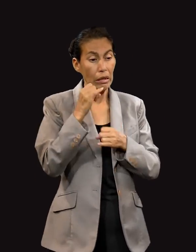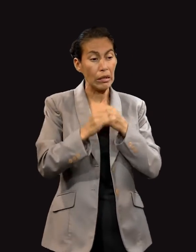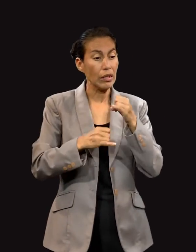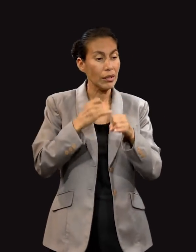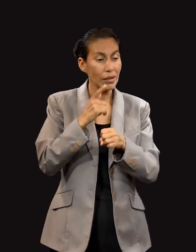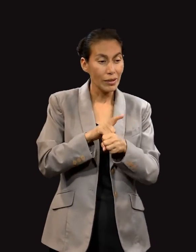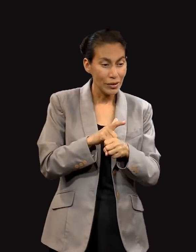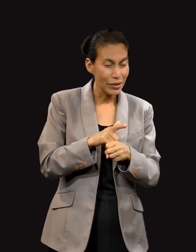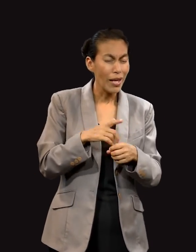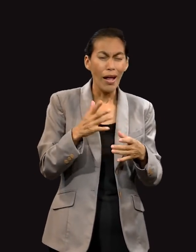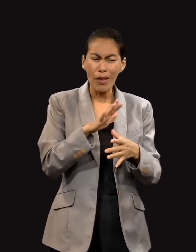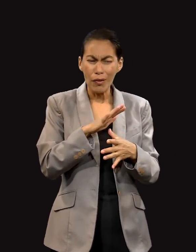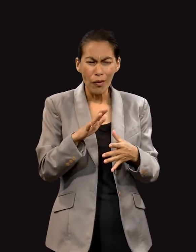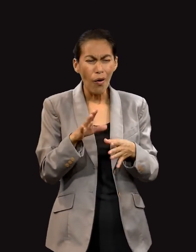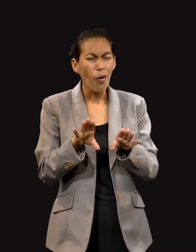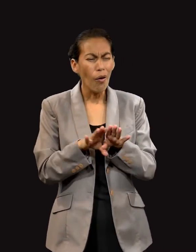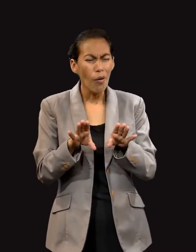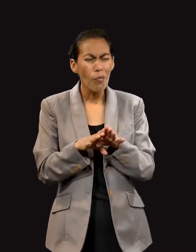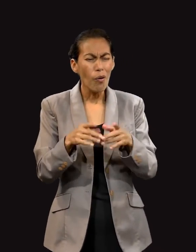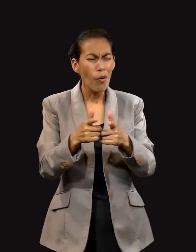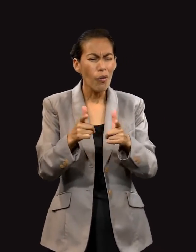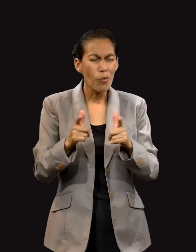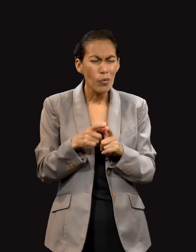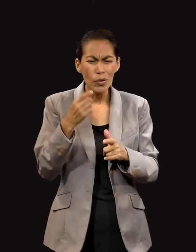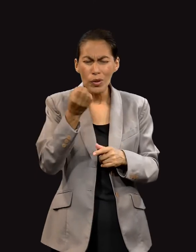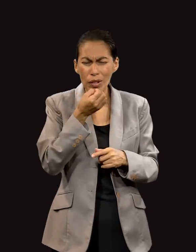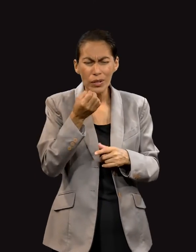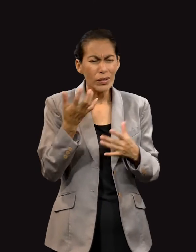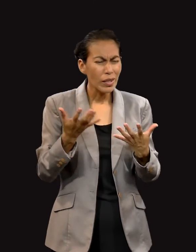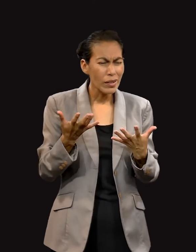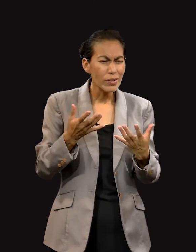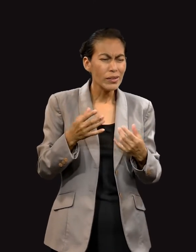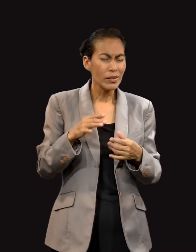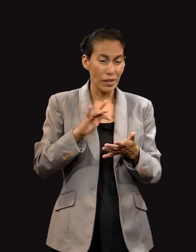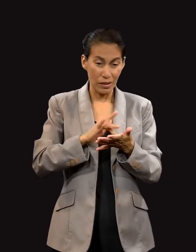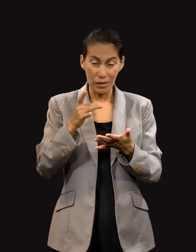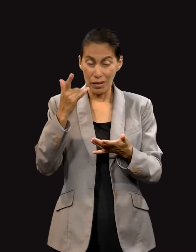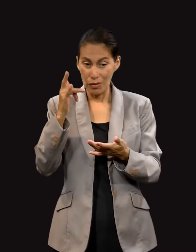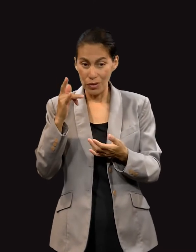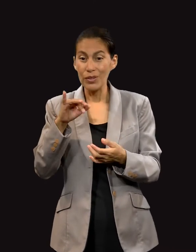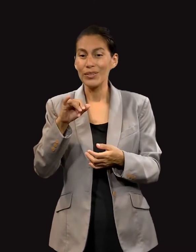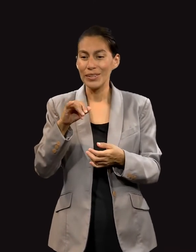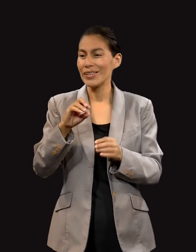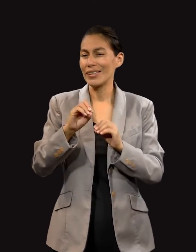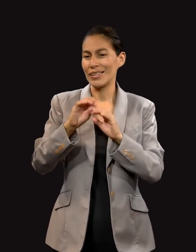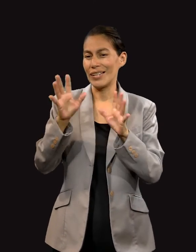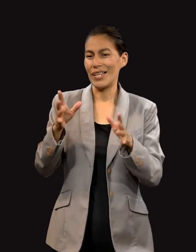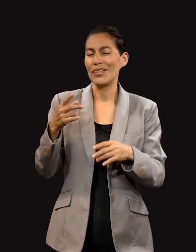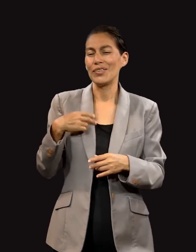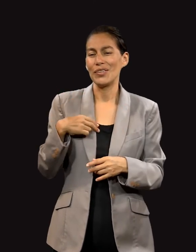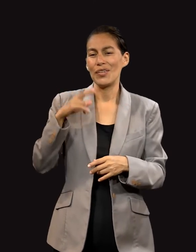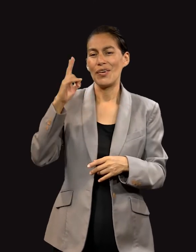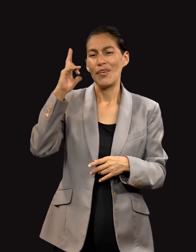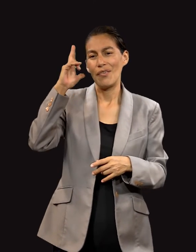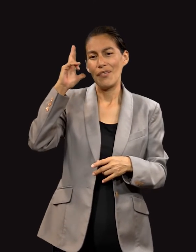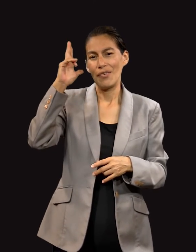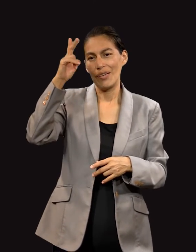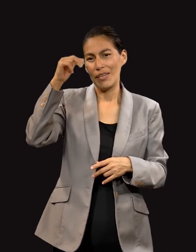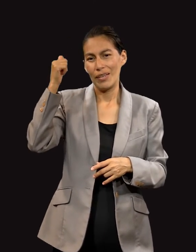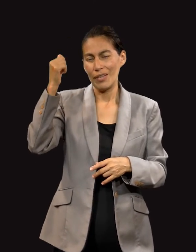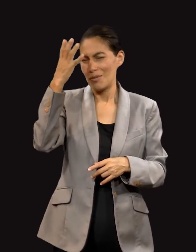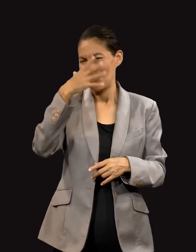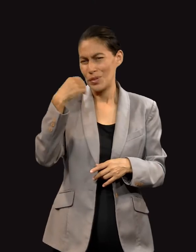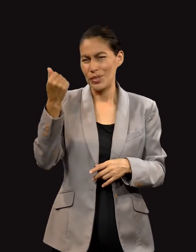internacional también. Cuéntenos algo de cómo se han formado grupos de oración por Julio también. Sí, claro. Yo fui a